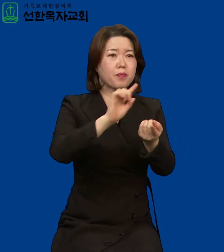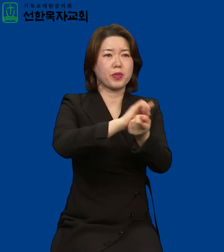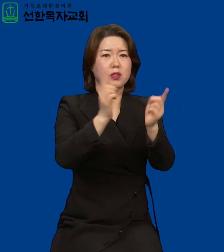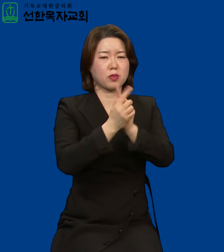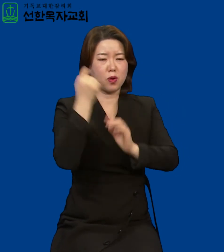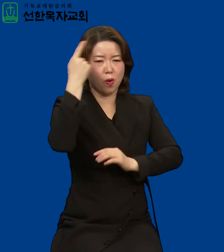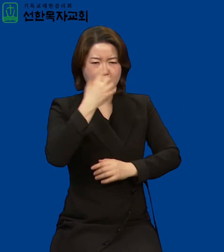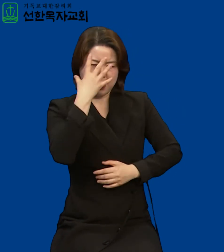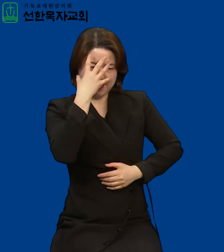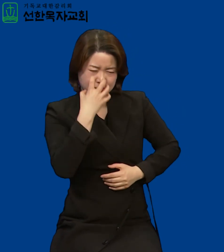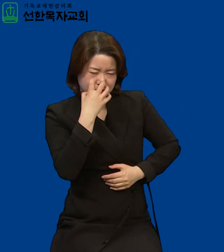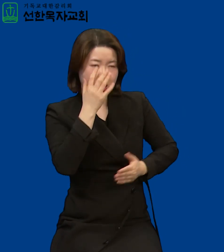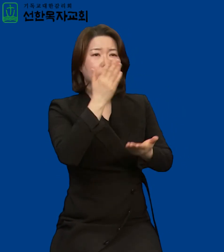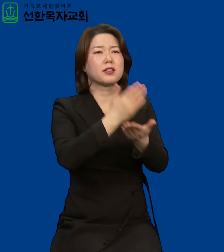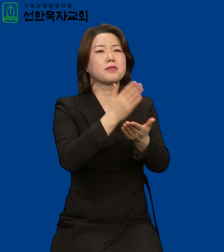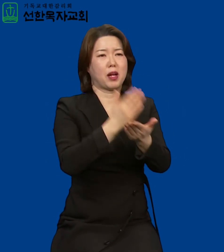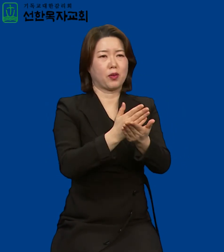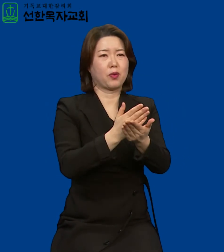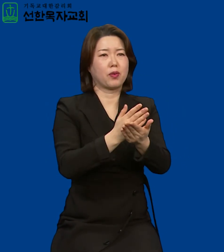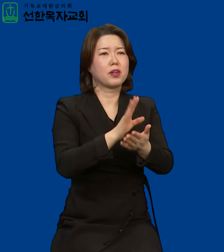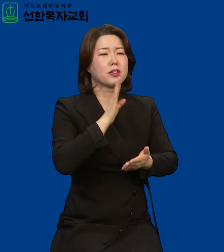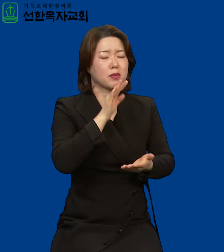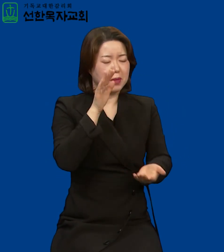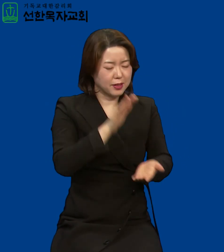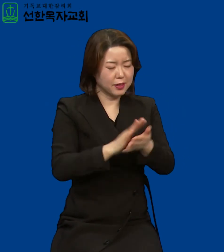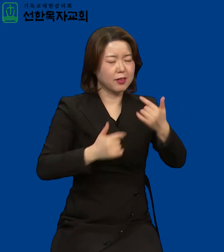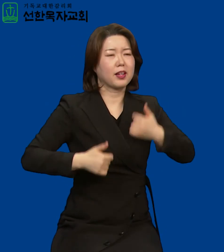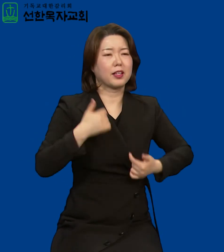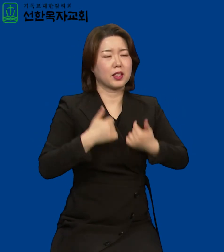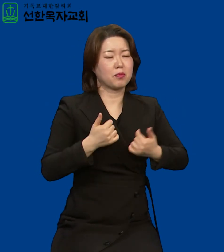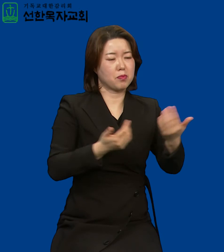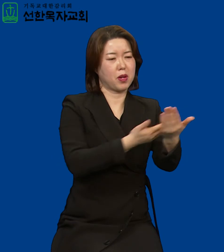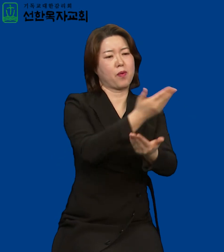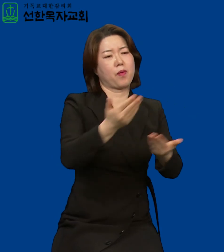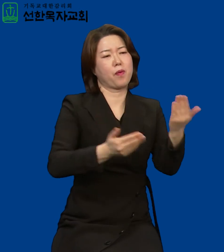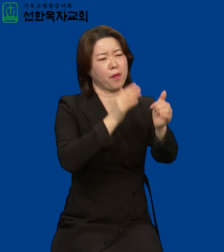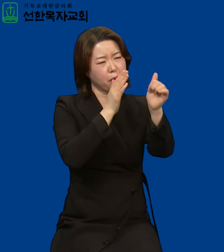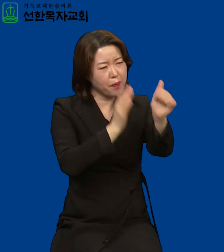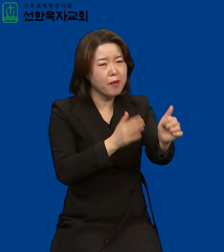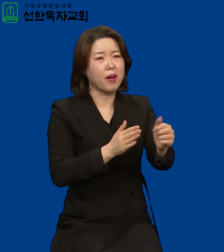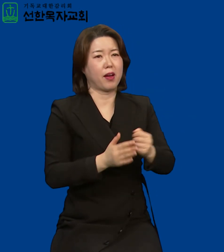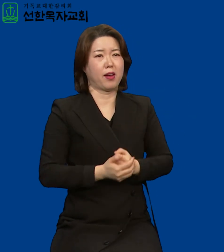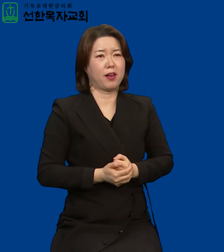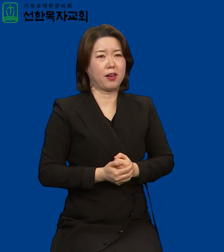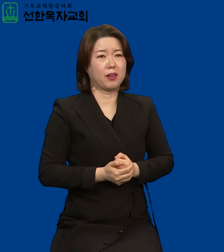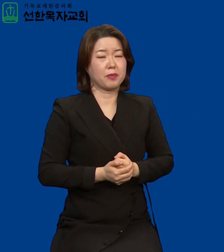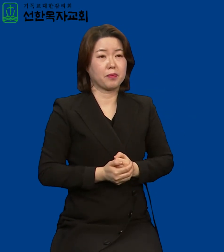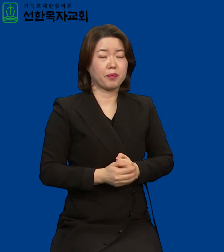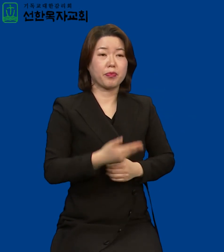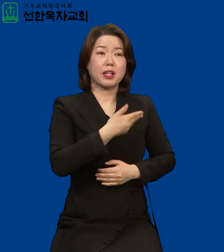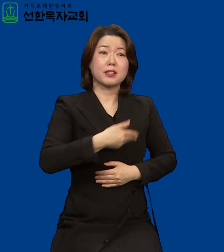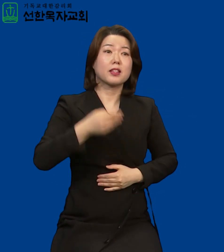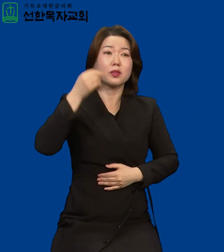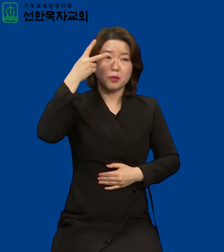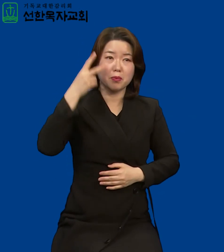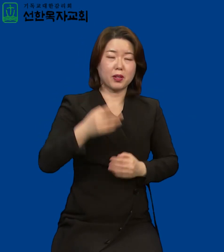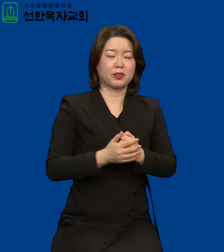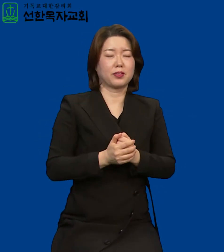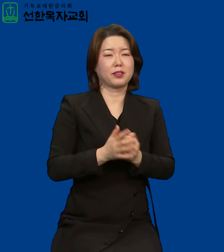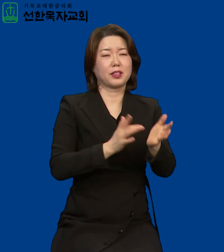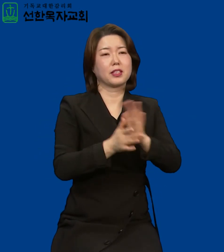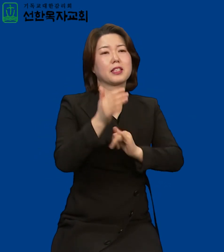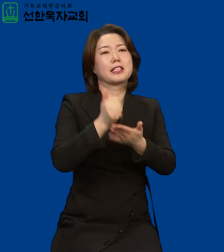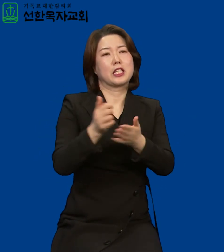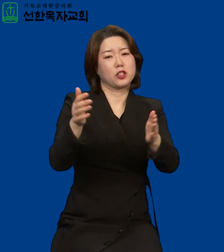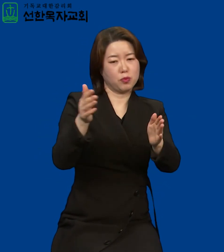붉히지 말고 정말 뜨겁게 기쁨으로 서로 교제합시다. 사도 바울은